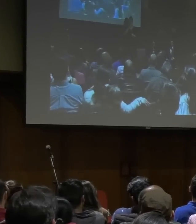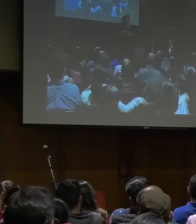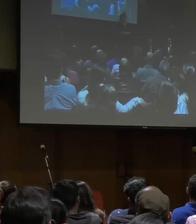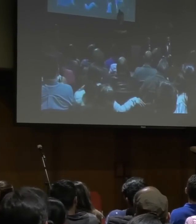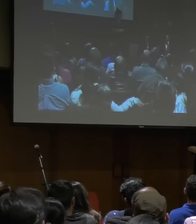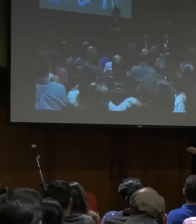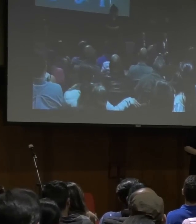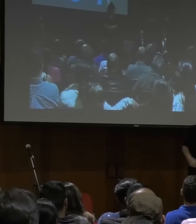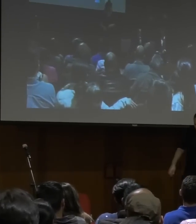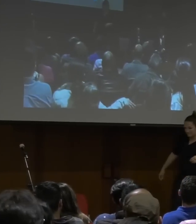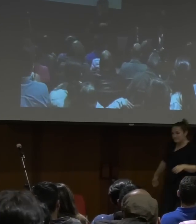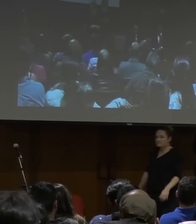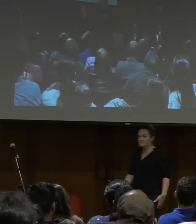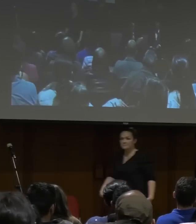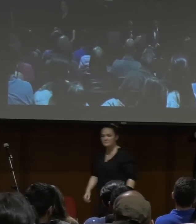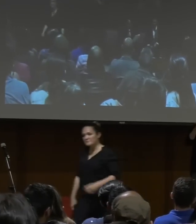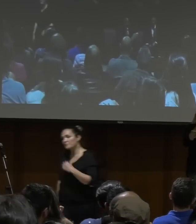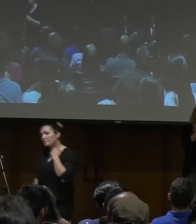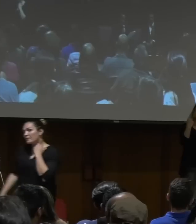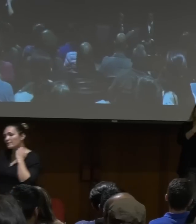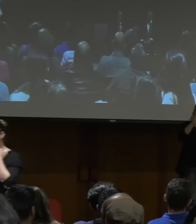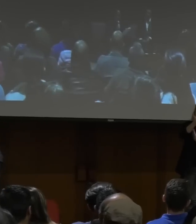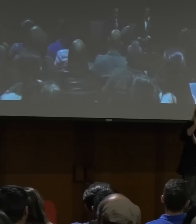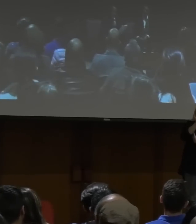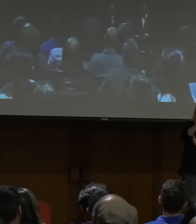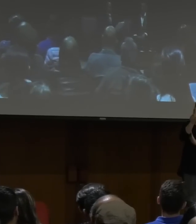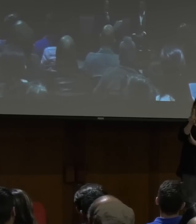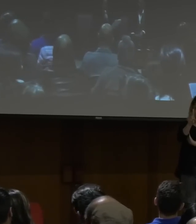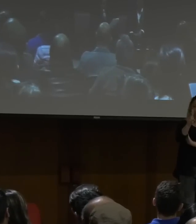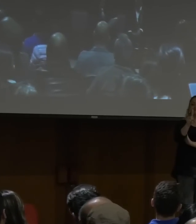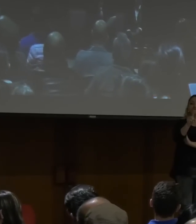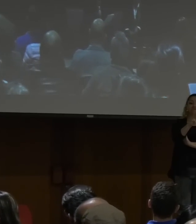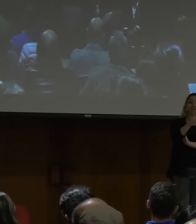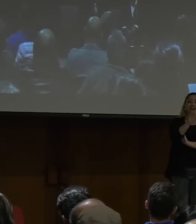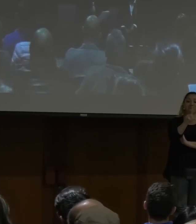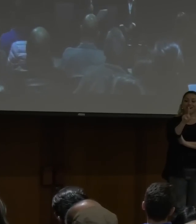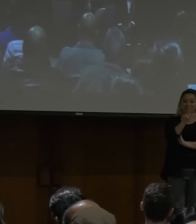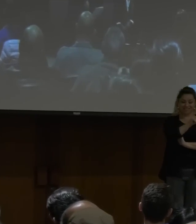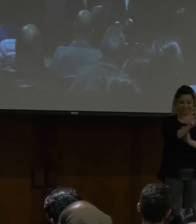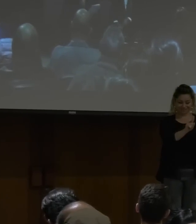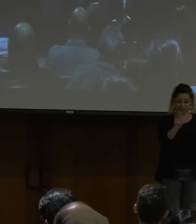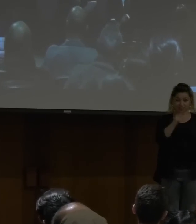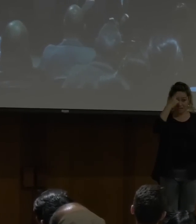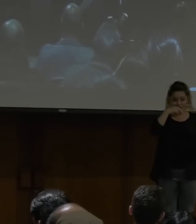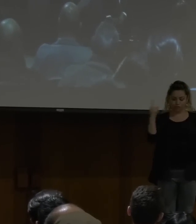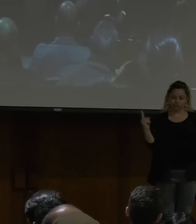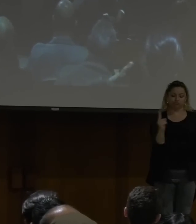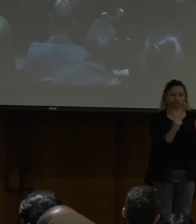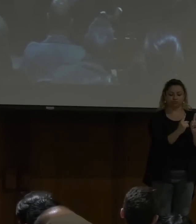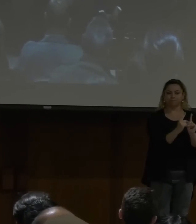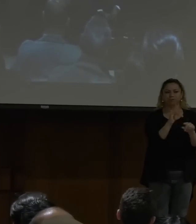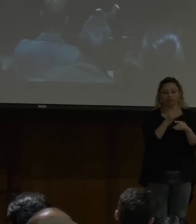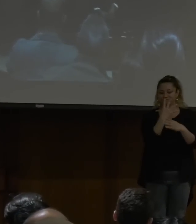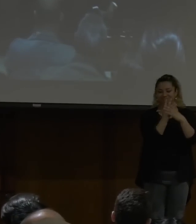Sigamos. A mediados de 1951, Abel Rafael, sus 2 mujeres y sus tantos hijos se vieron obligados a abandonar